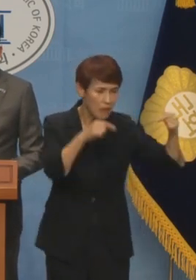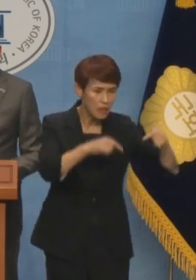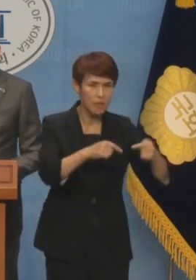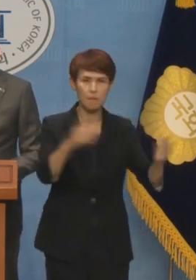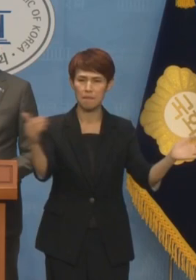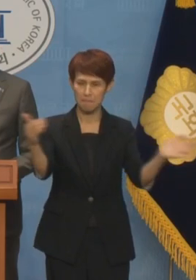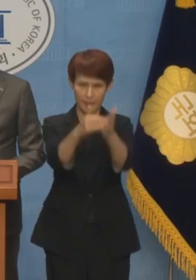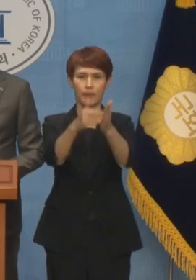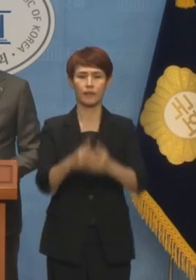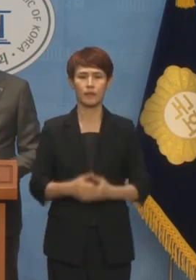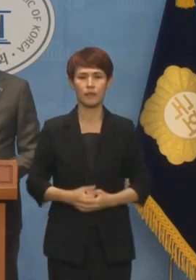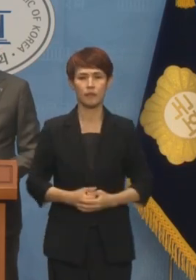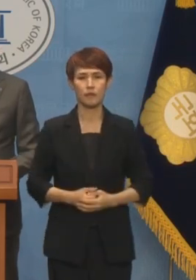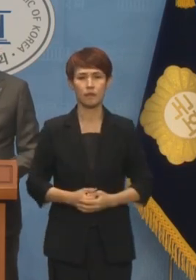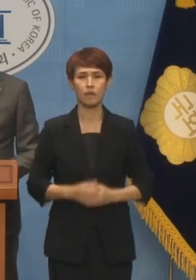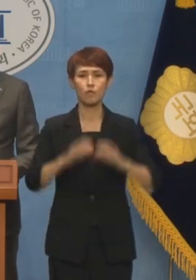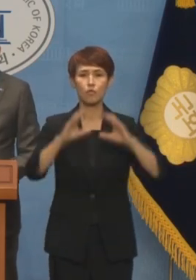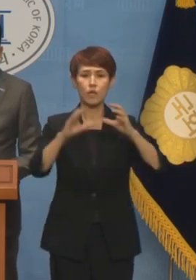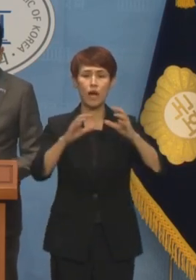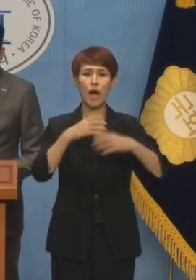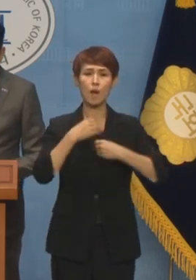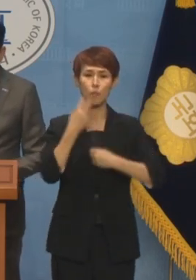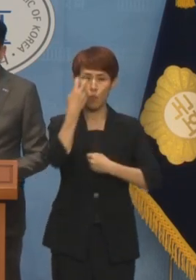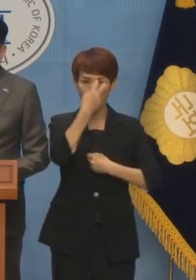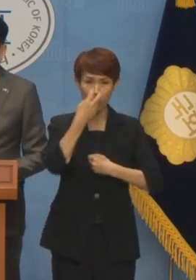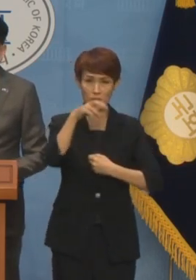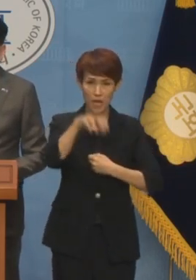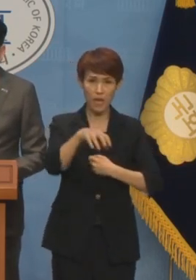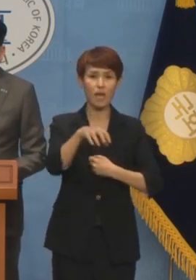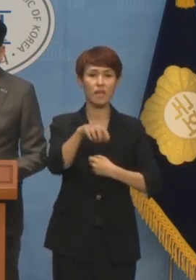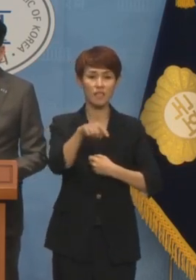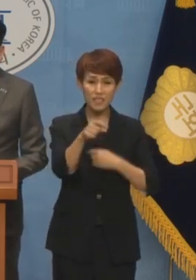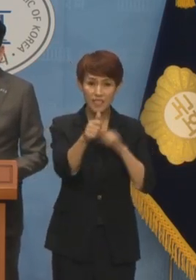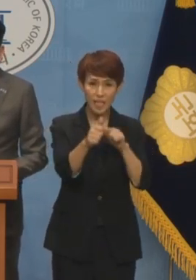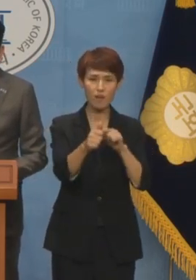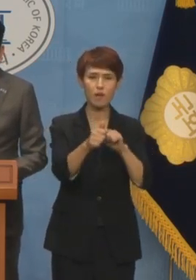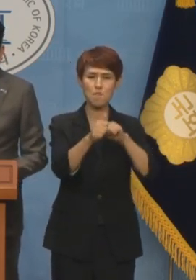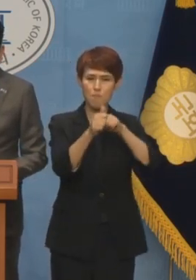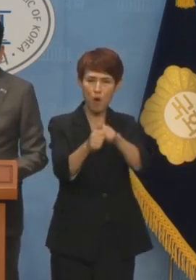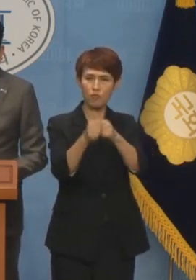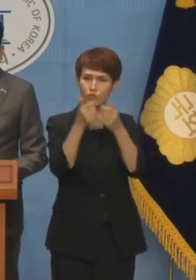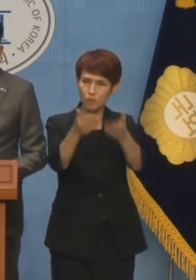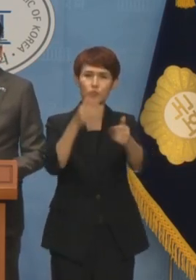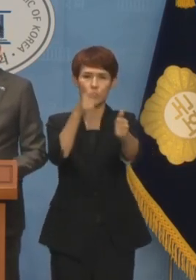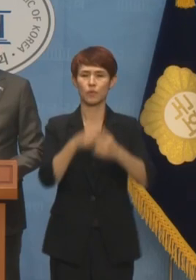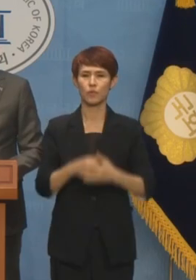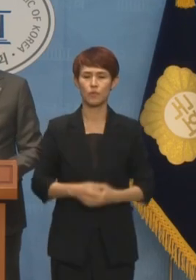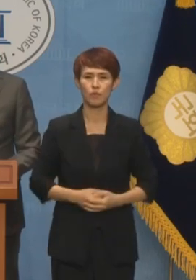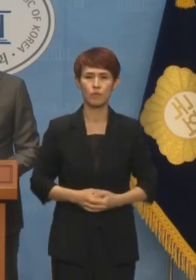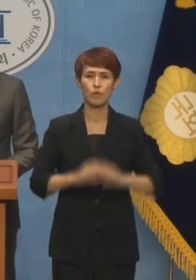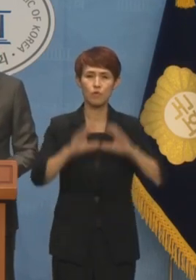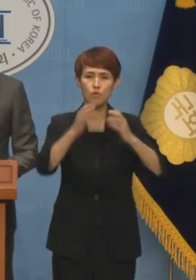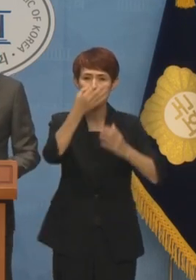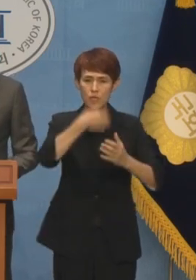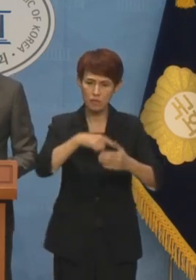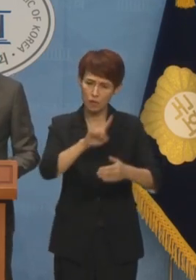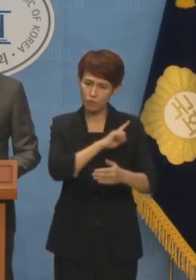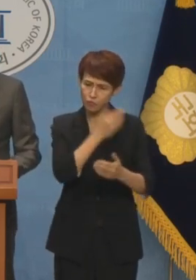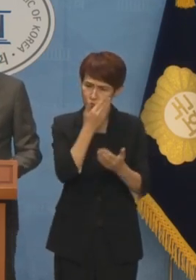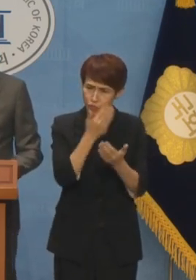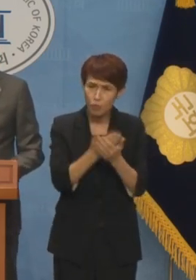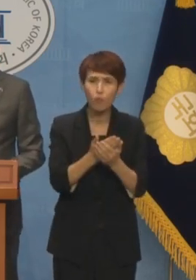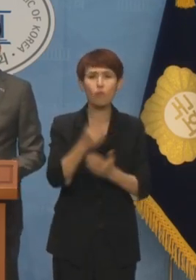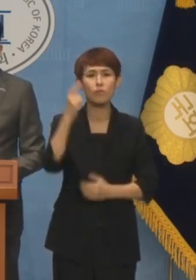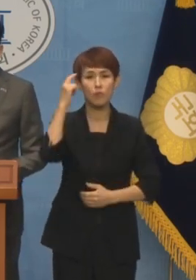중단하십시오. 국가안보실의 굴종 외교 주역들을 경질하십시오. 국익을 최우선의 가치로